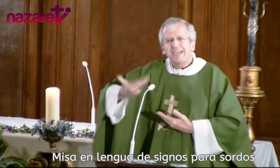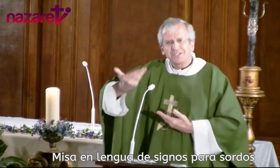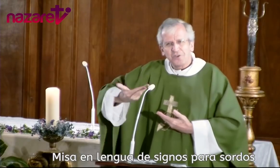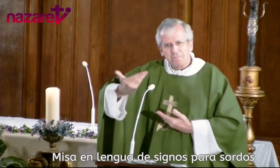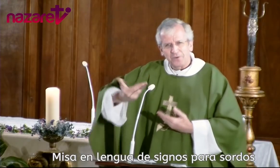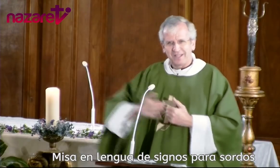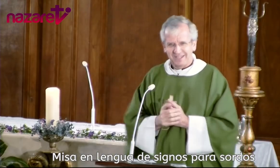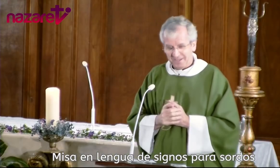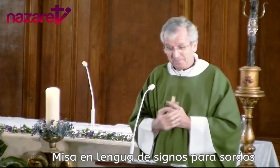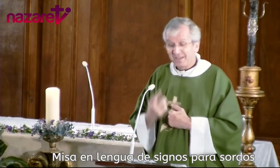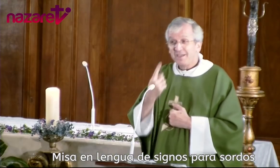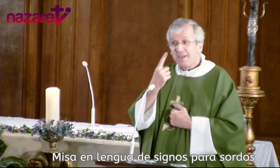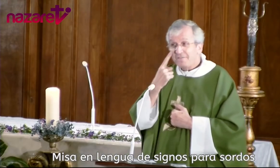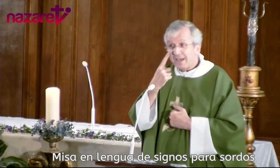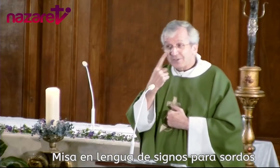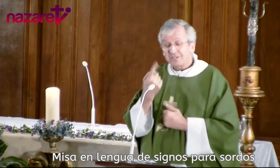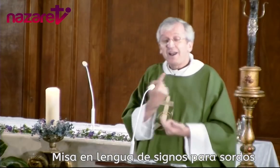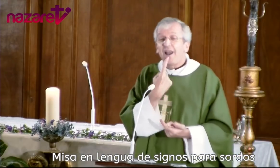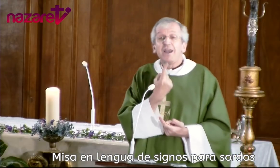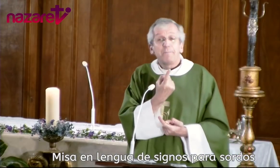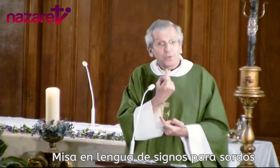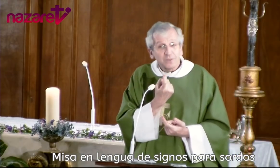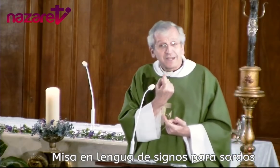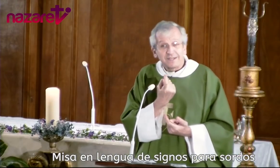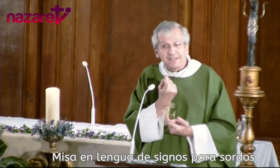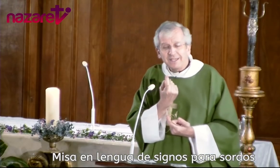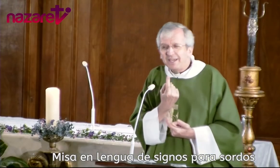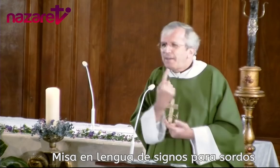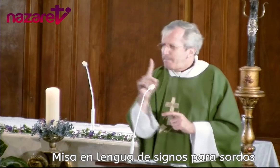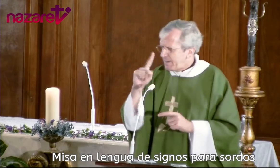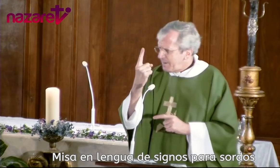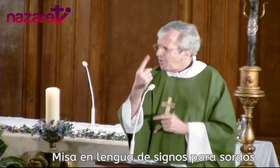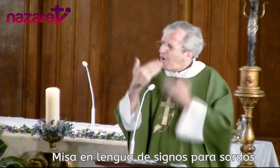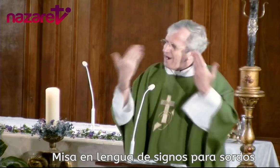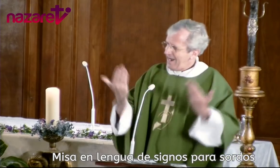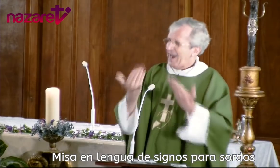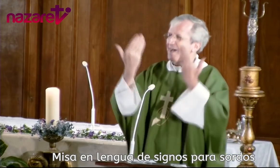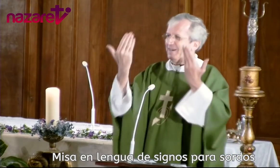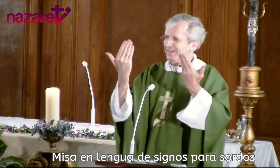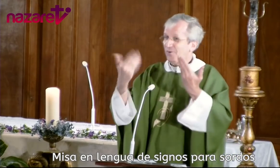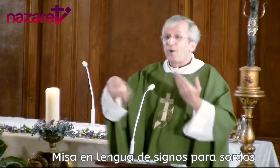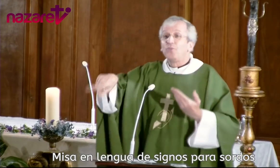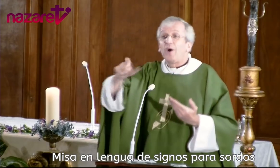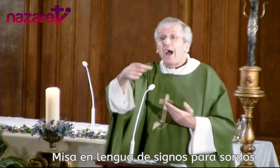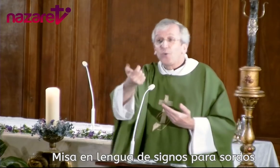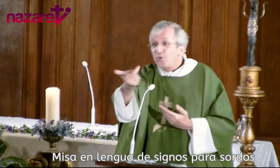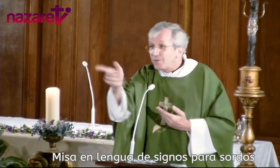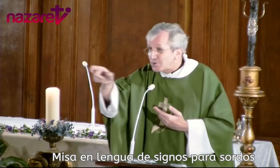lo importante. Fijaros, le preguntan, primero le alaban. Cuando alguno de